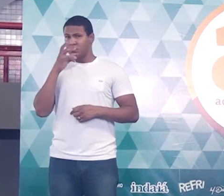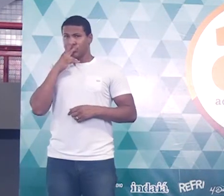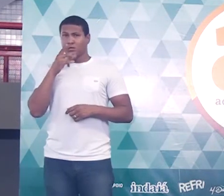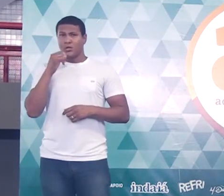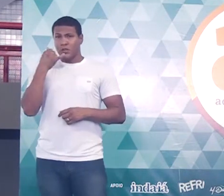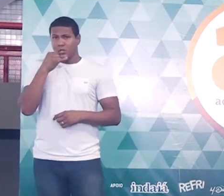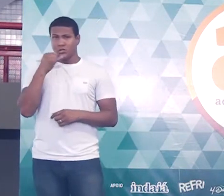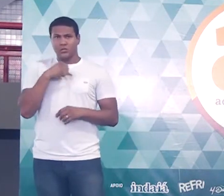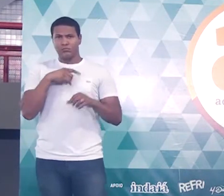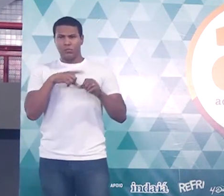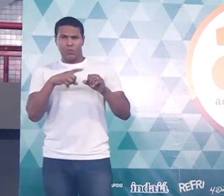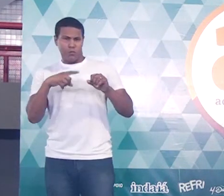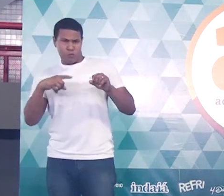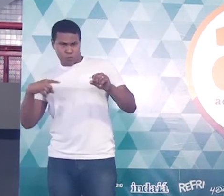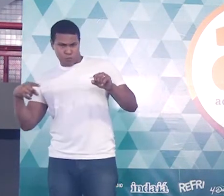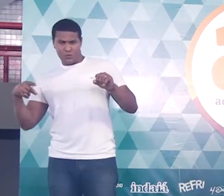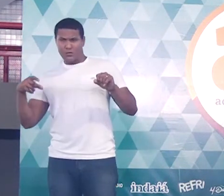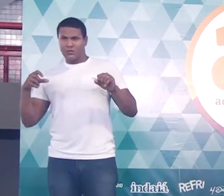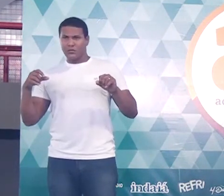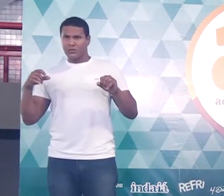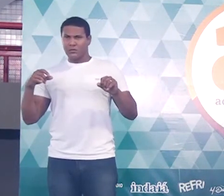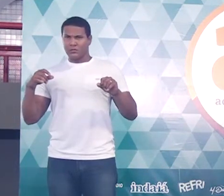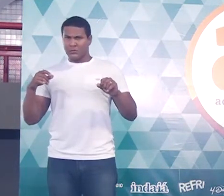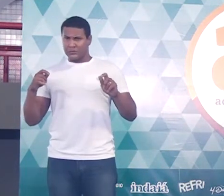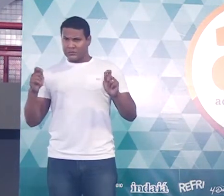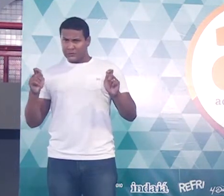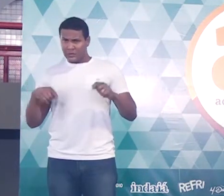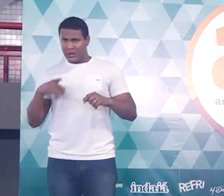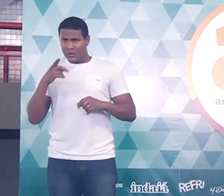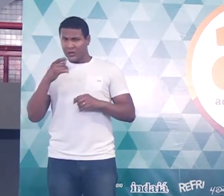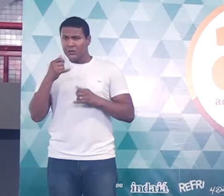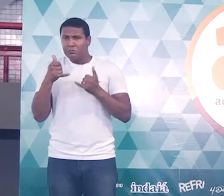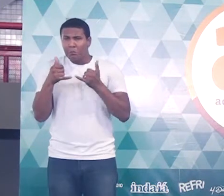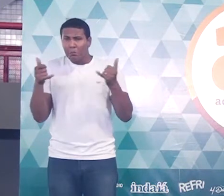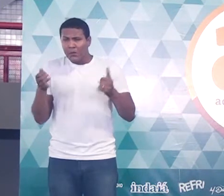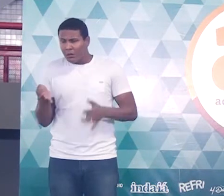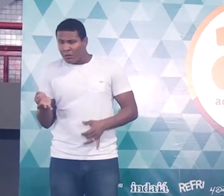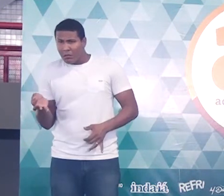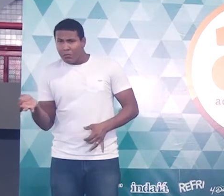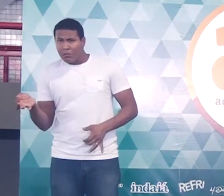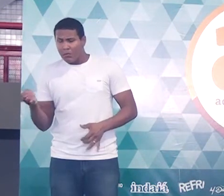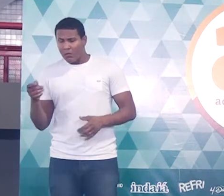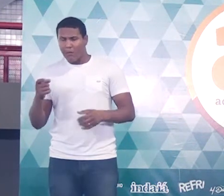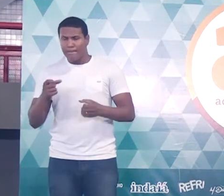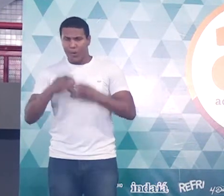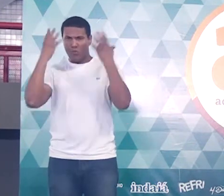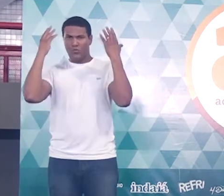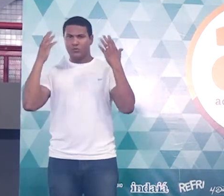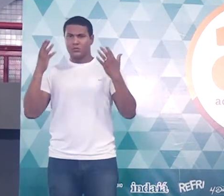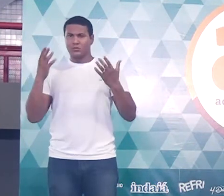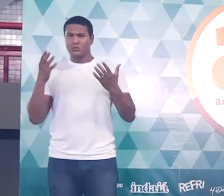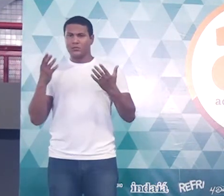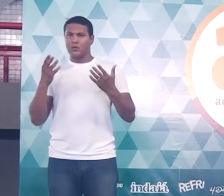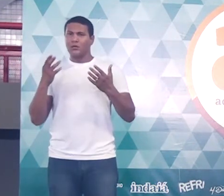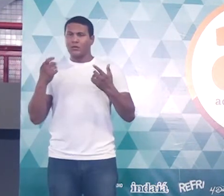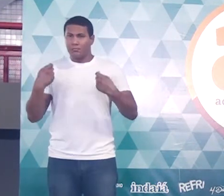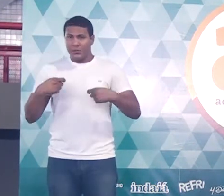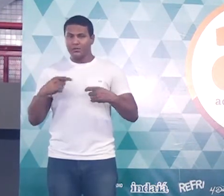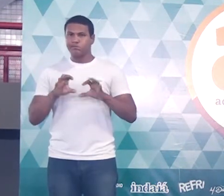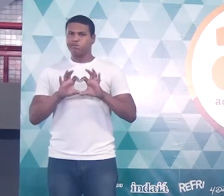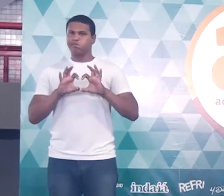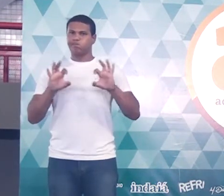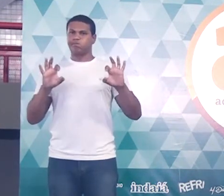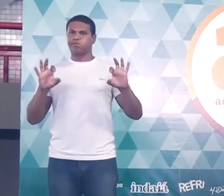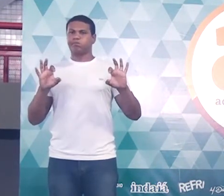energia elétrica, eu não posso botar em um cabo fino, senão ele queima. Eu tenho que botar em cabos